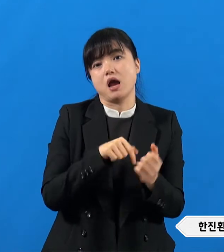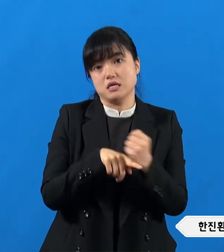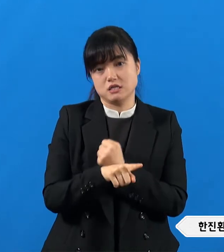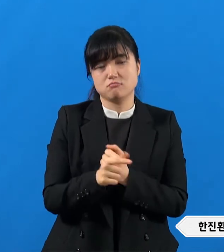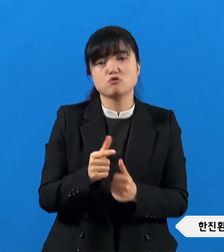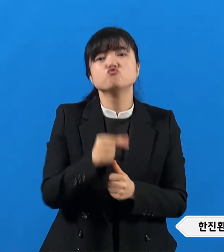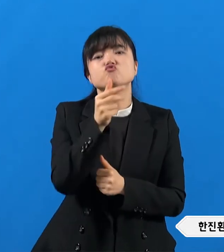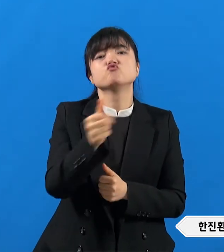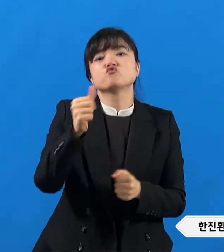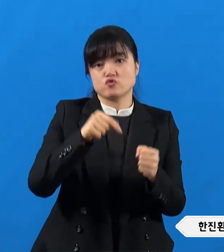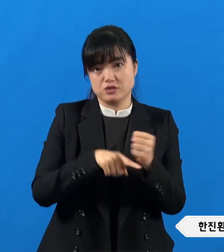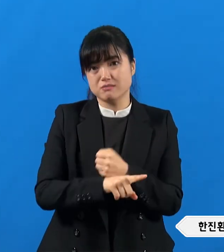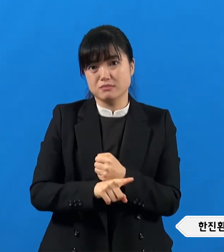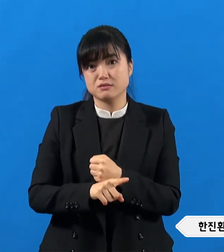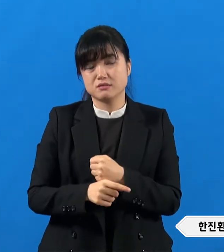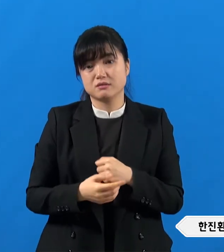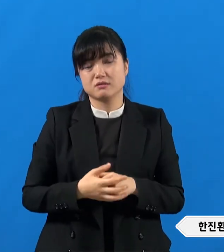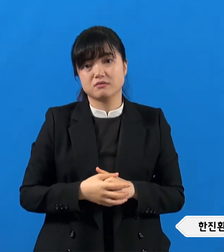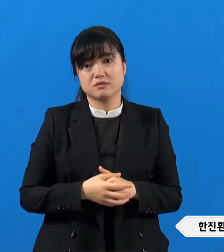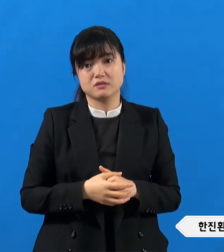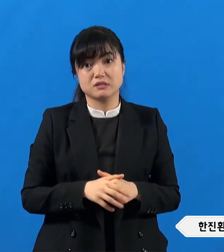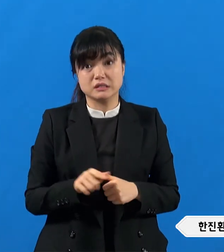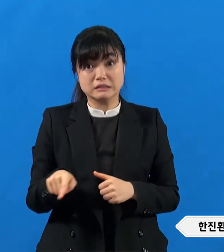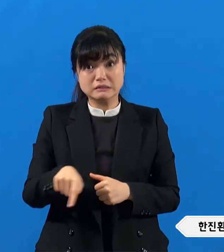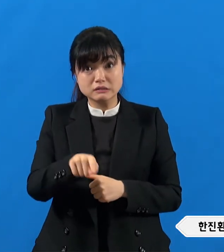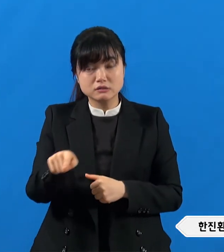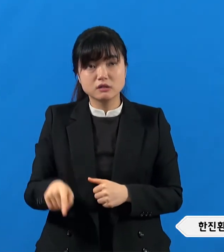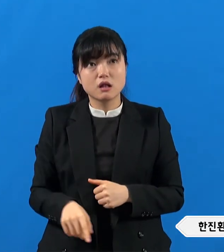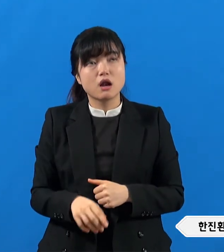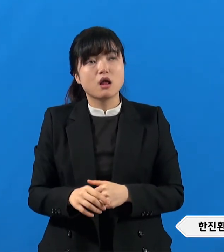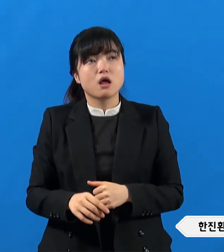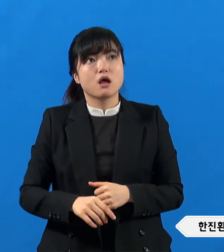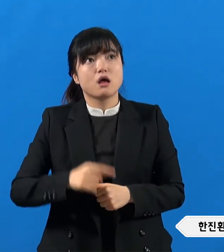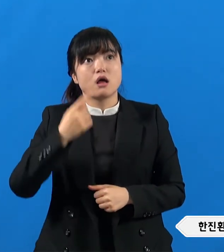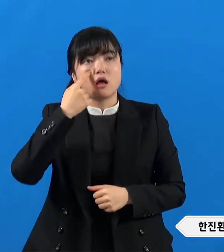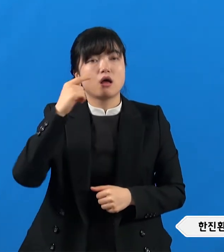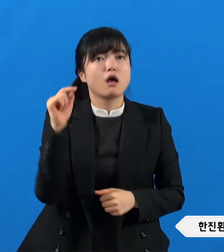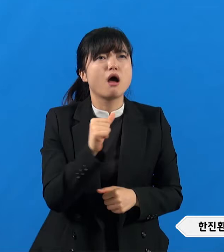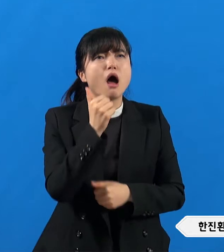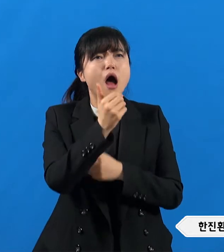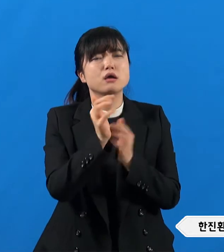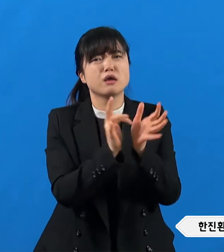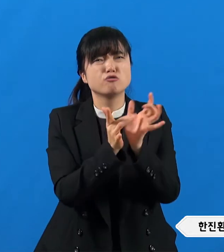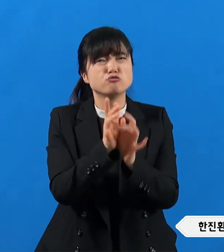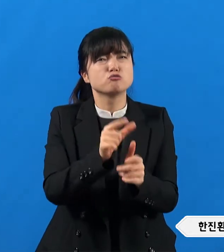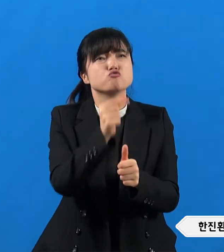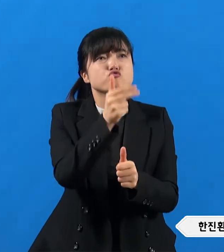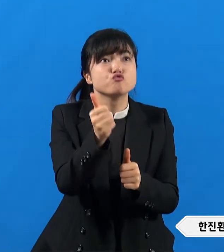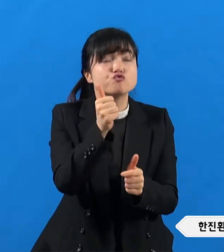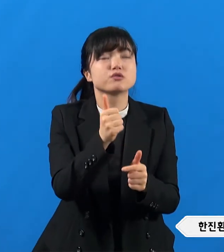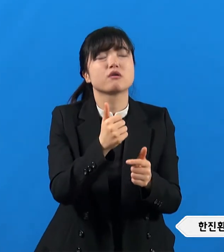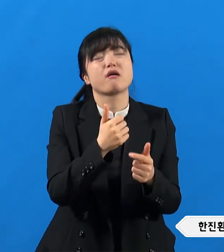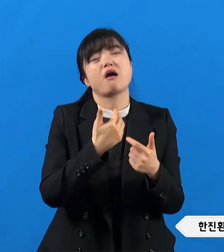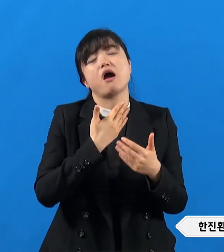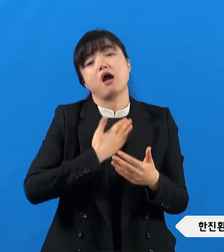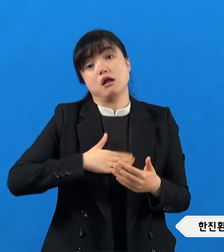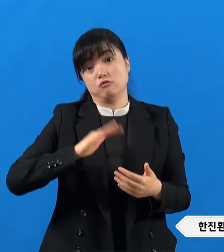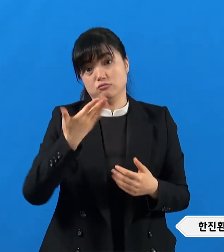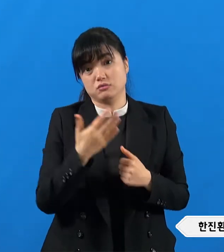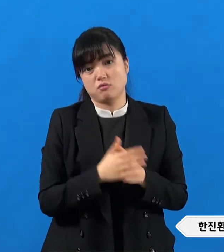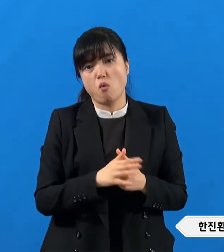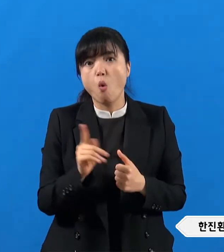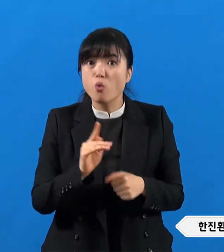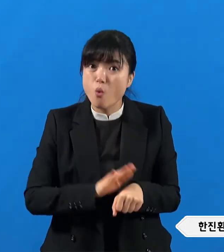구주라는 뜻입니다. 그들은 한눈에 예수님이 구주인 것을 알아보았습니다.